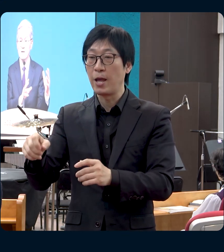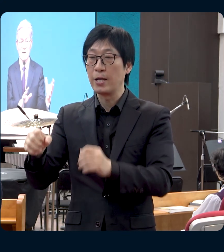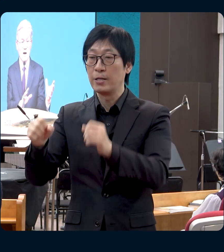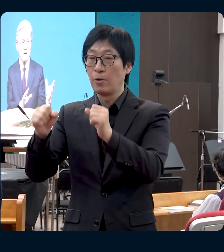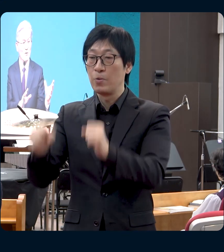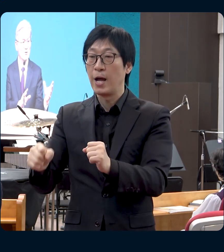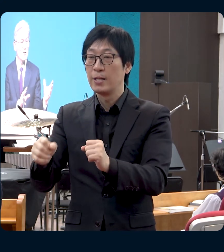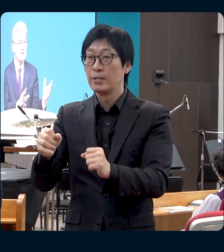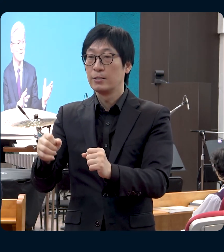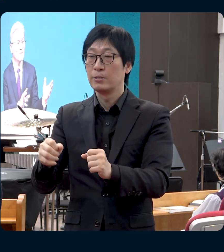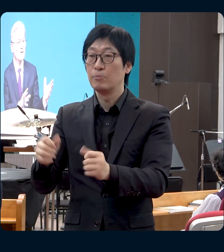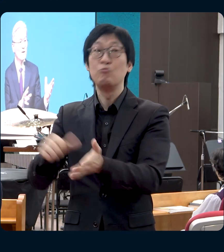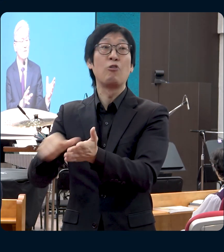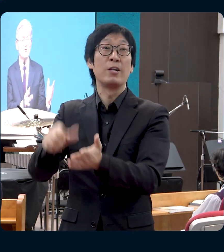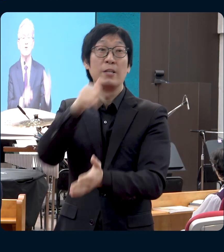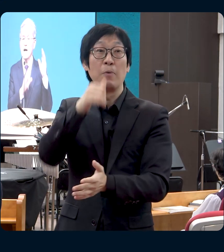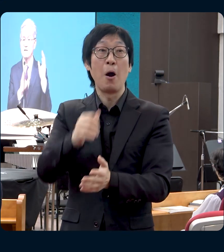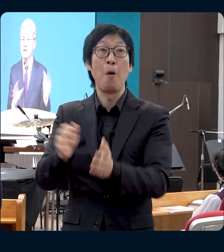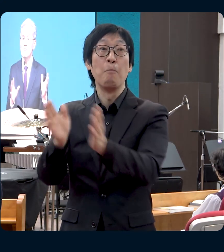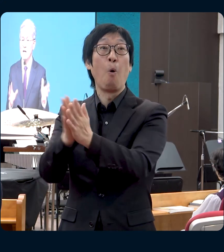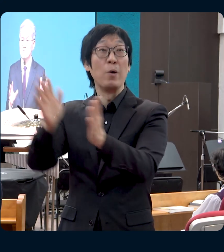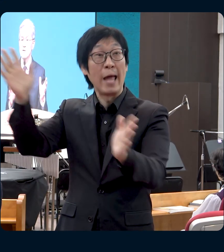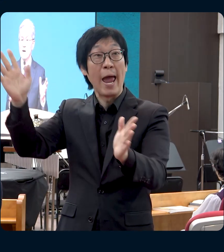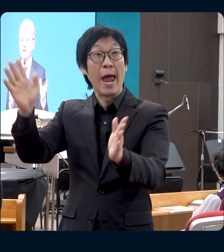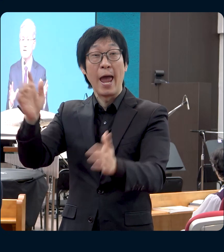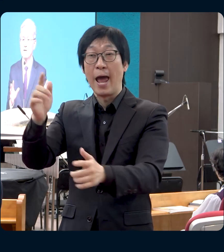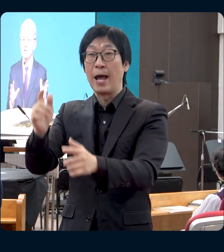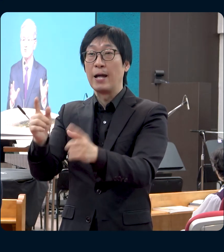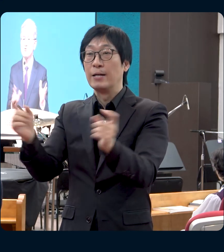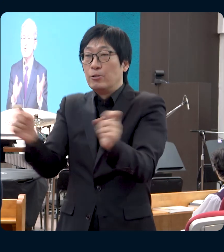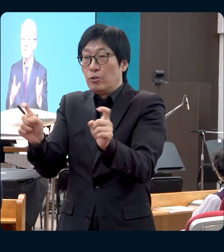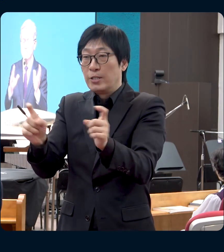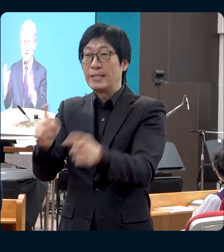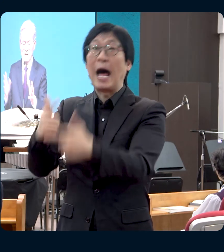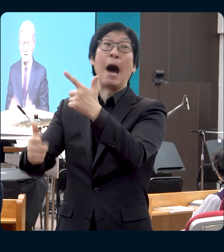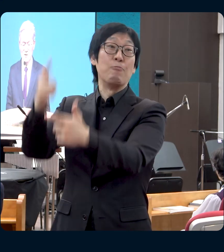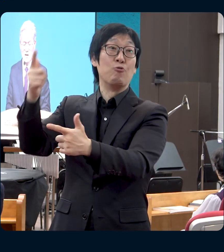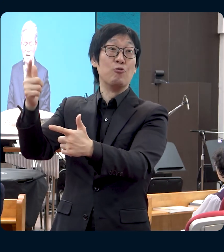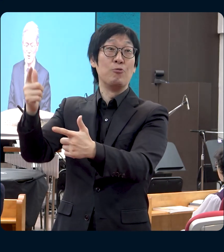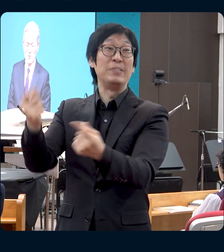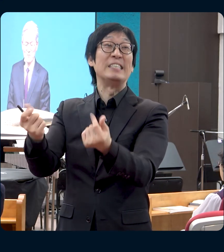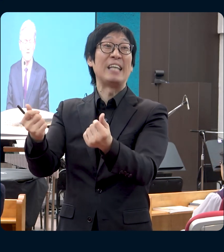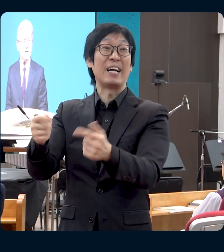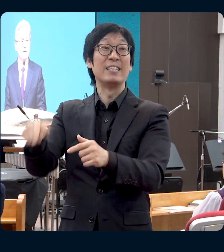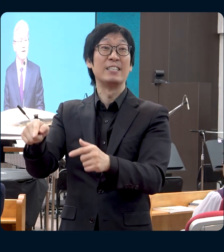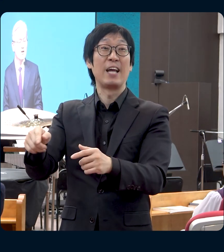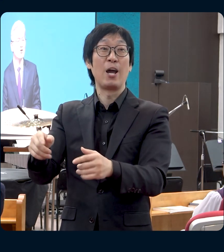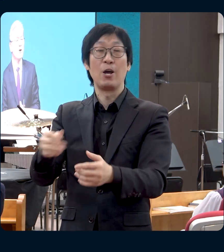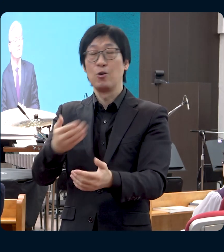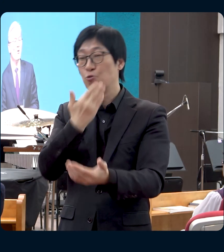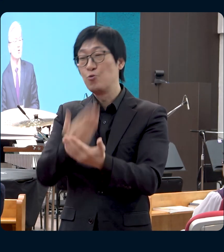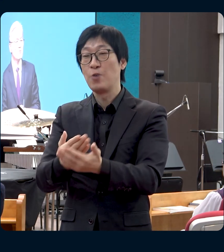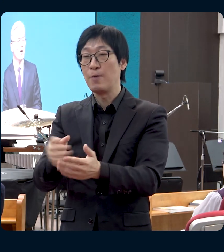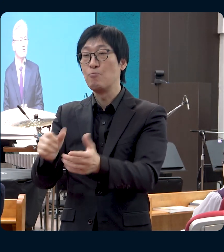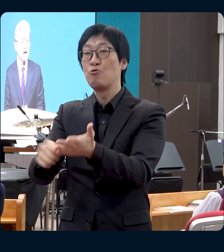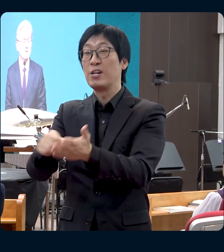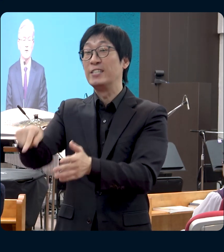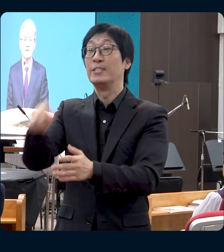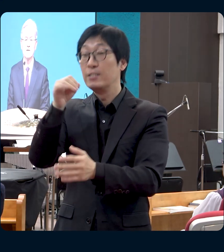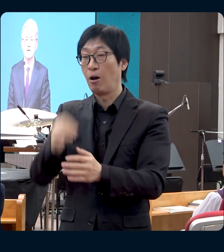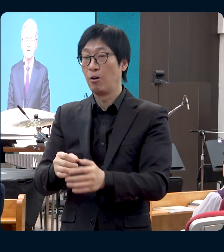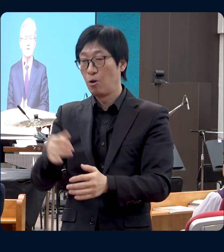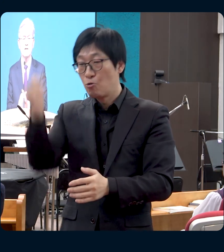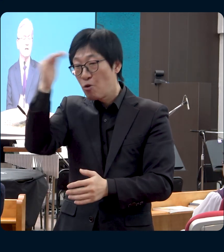떨기나무가 있다라고 알려져 있어요. 물론 같은 나무 아닙니다. 수종만 비슷하다 그런 얘기했죠. 그래서 그걸 한번 보고 싶어가지고